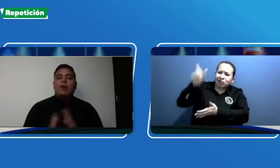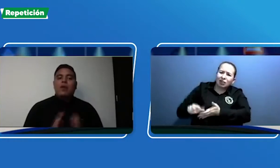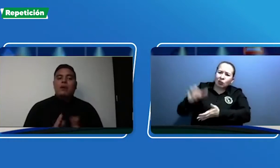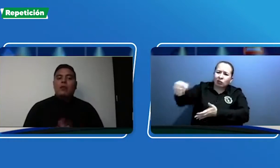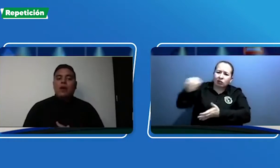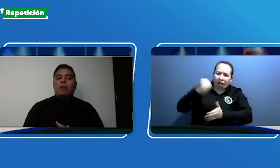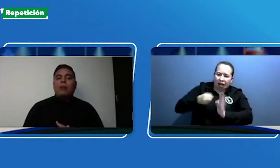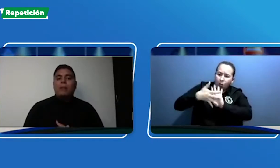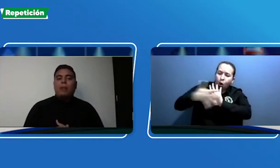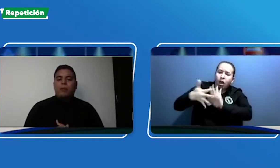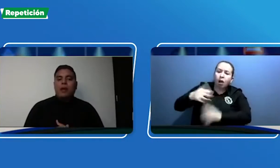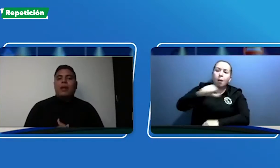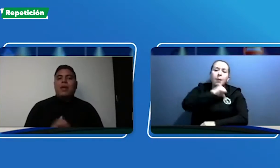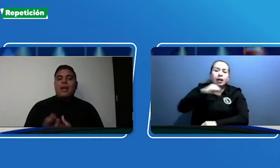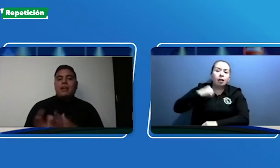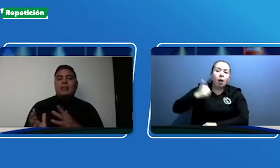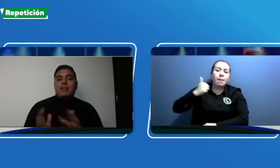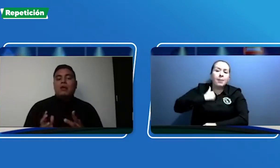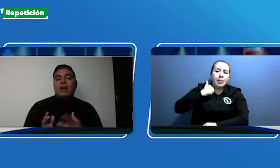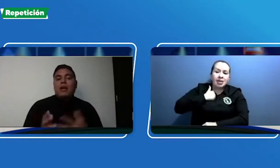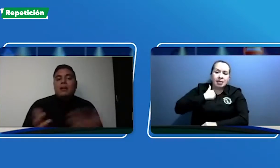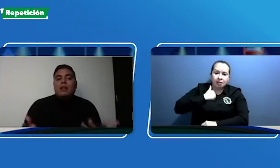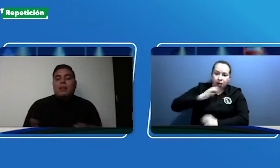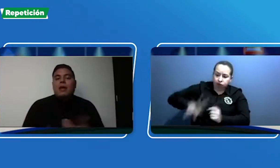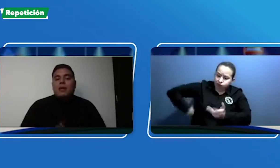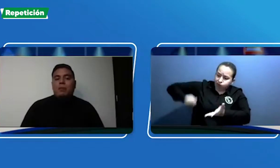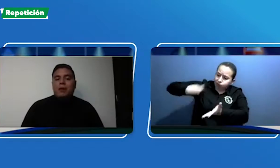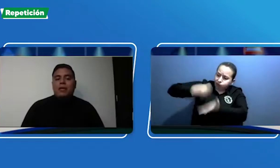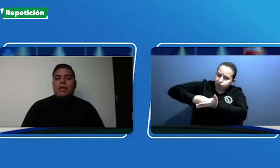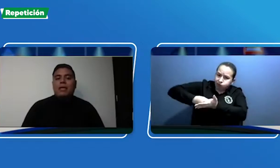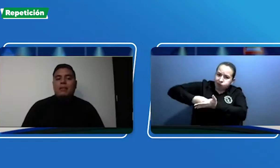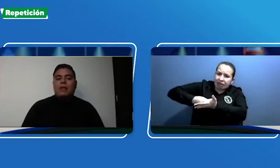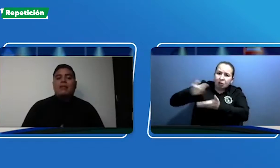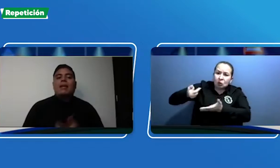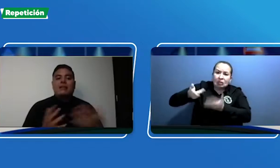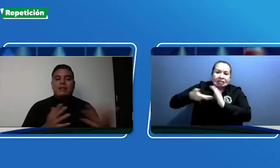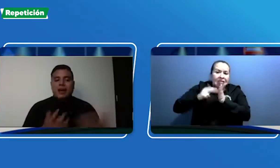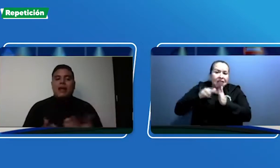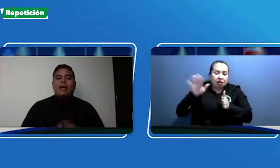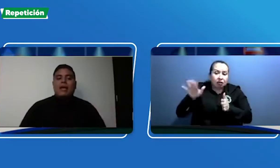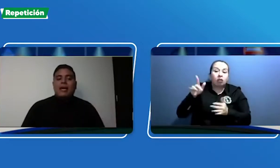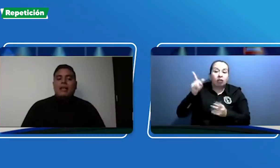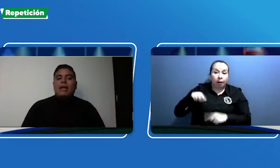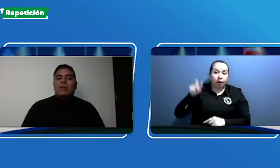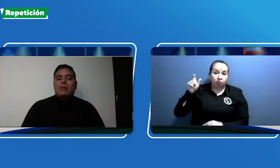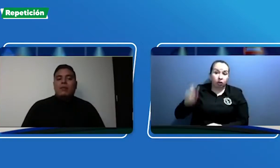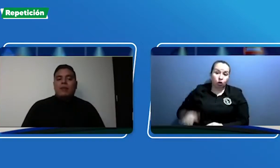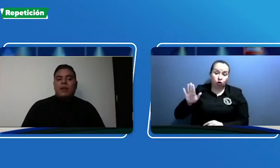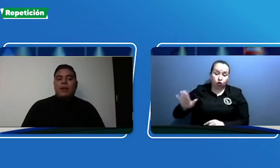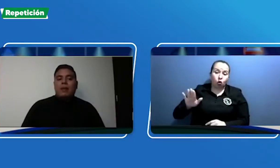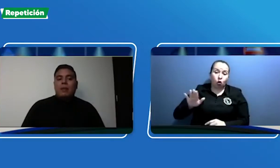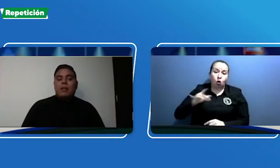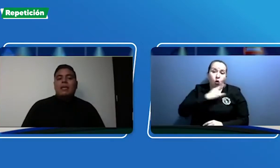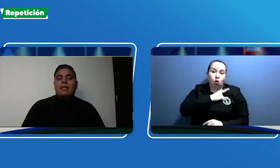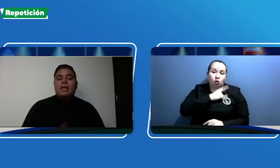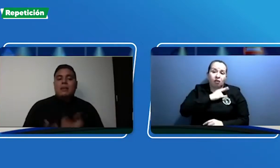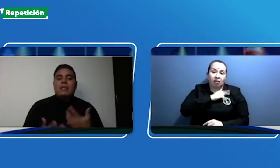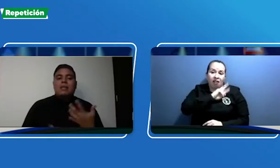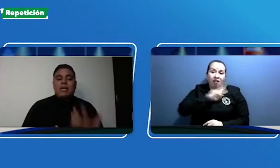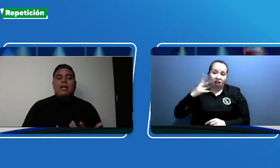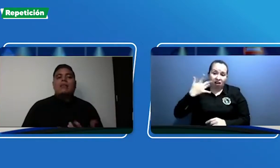estaba vinculado para poder enseñarlo claramente porque la compañera también es egresada de la universidad del valle